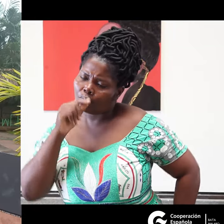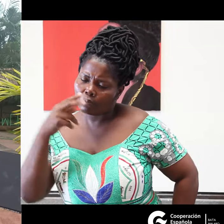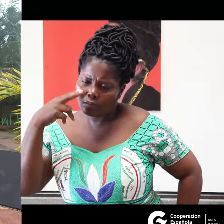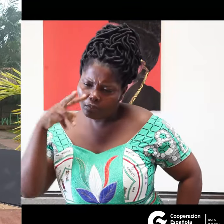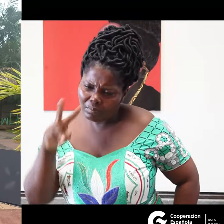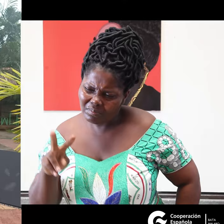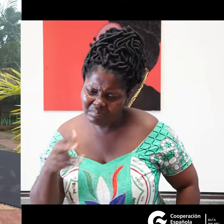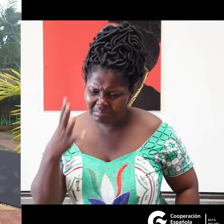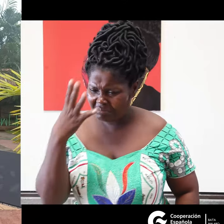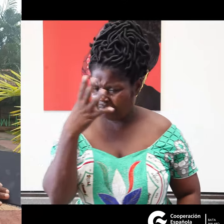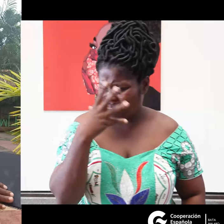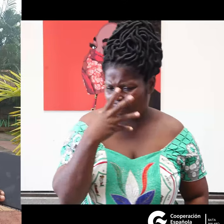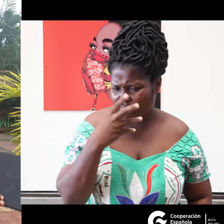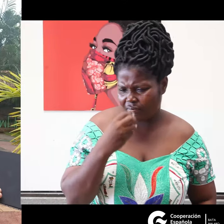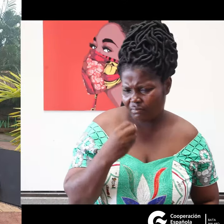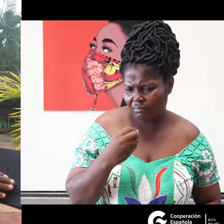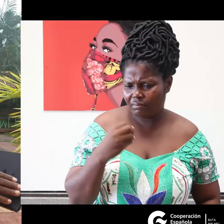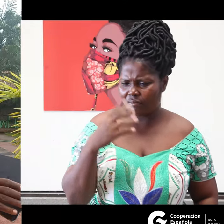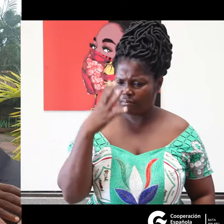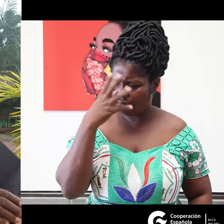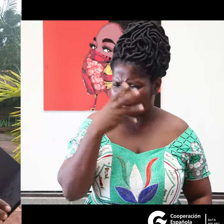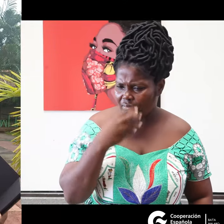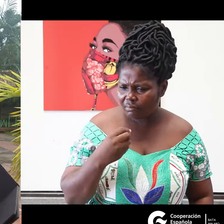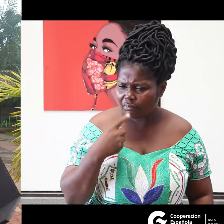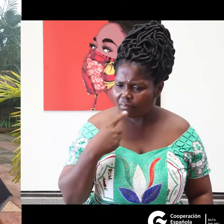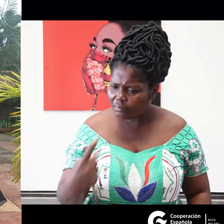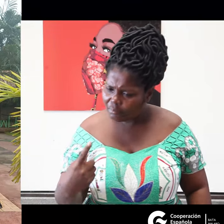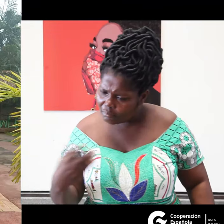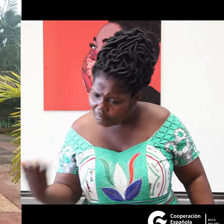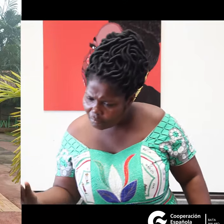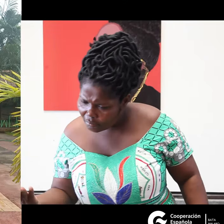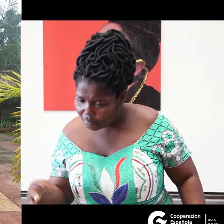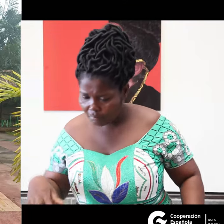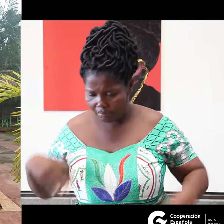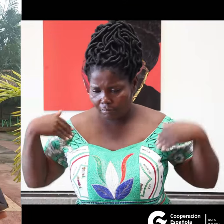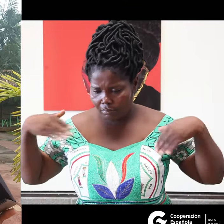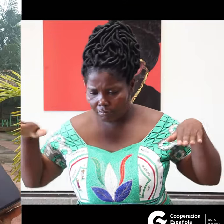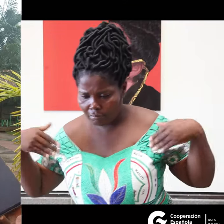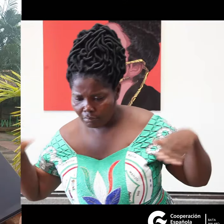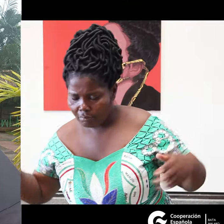hay plumitas, ¿no? Hay plumitas de algunas aves.